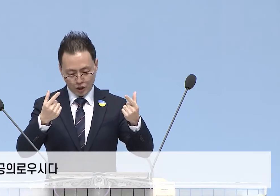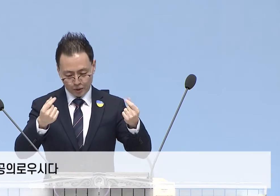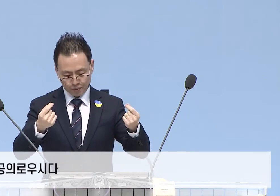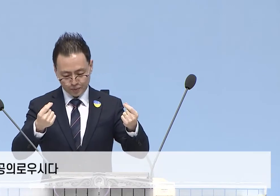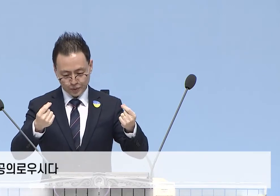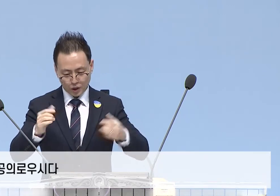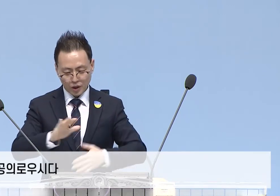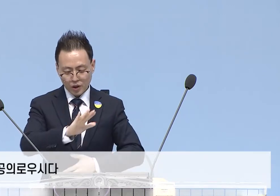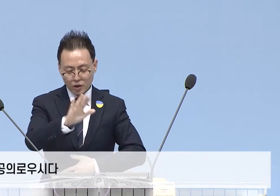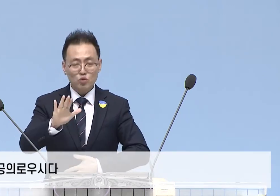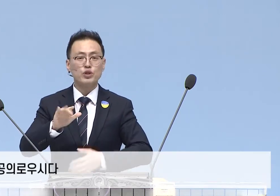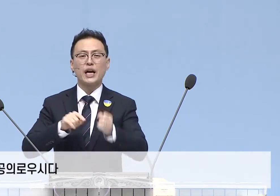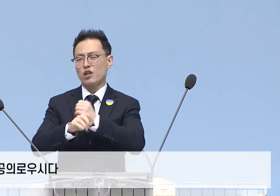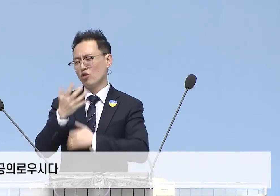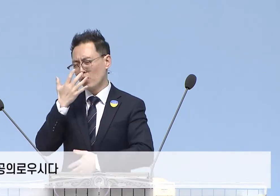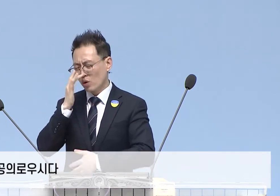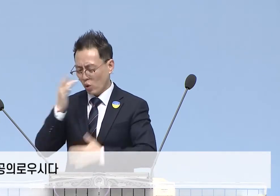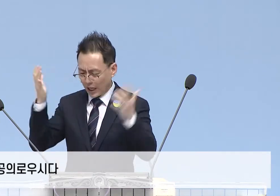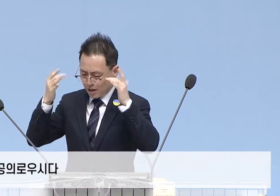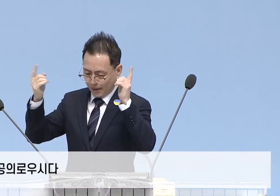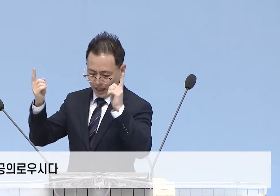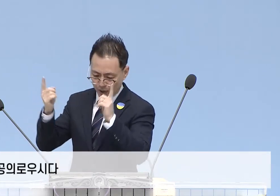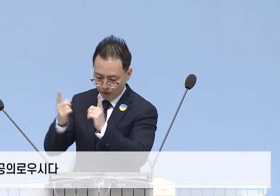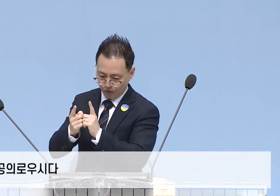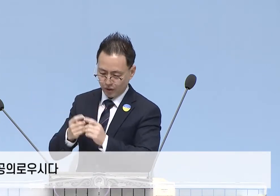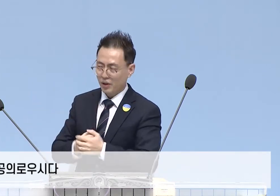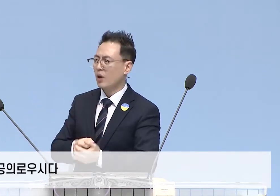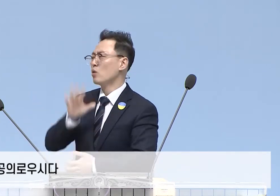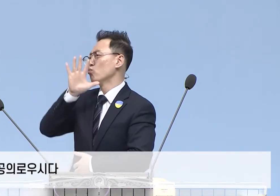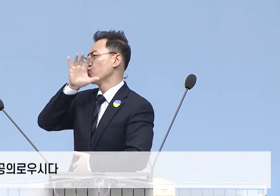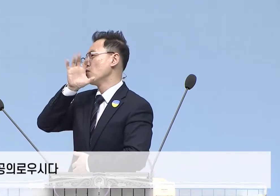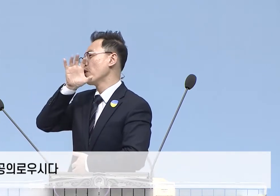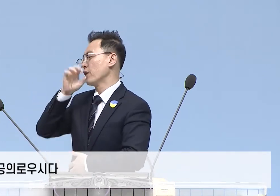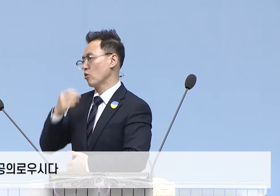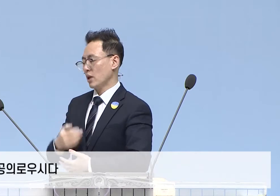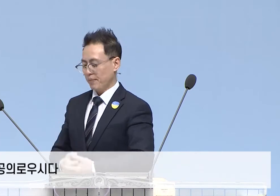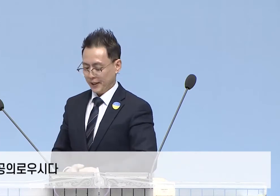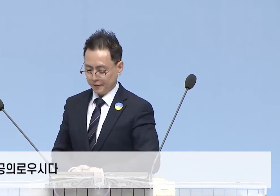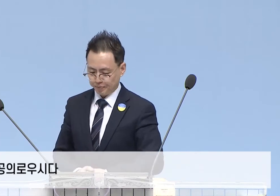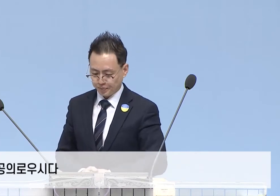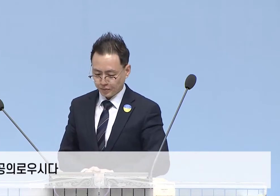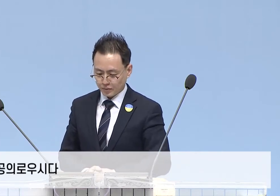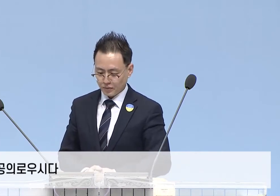백성처럼 우리가 이유 모를 고난을 만나면 불평을 하곤 합니다.